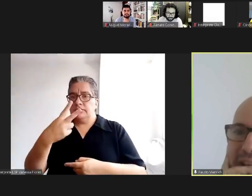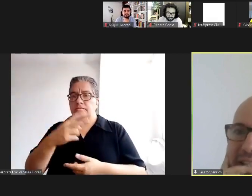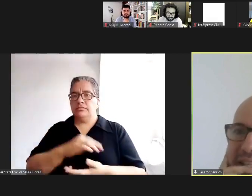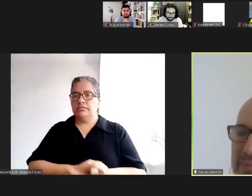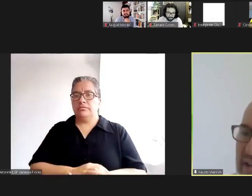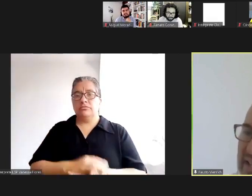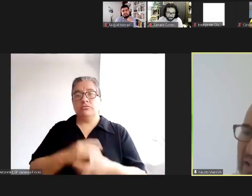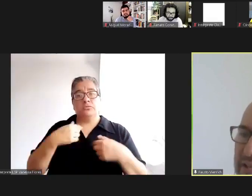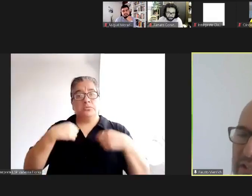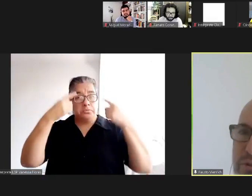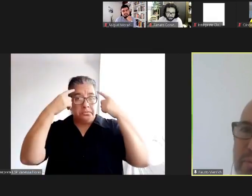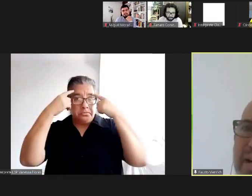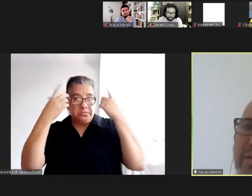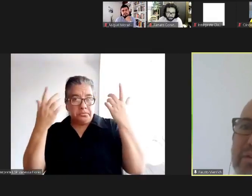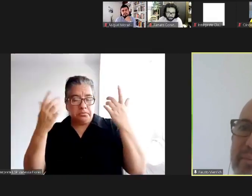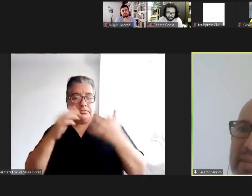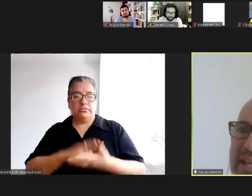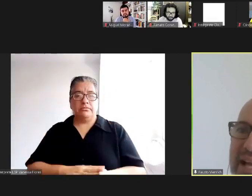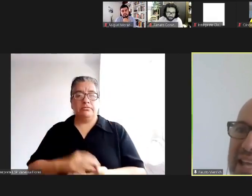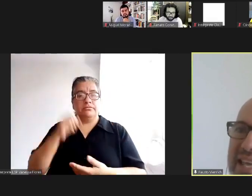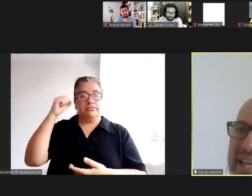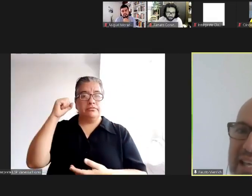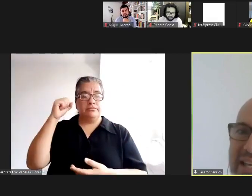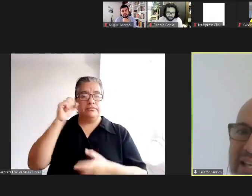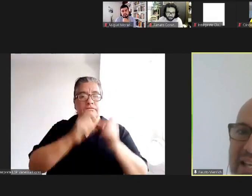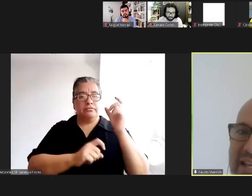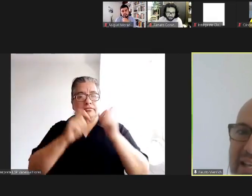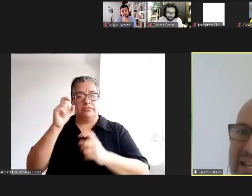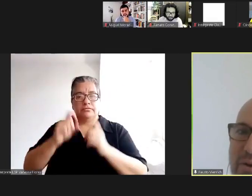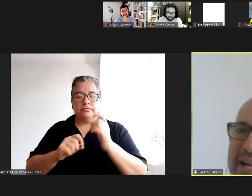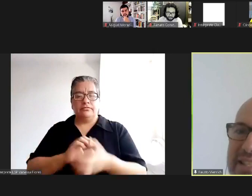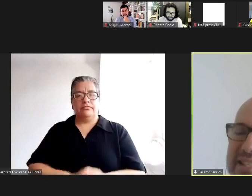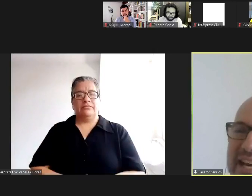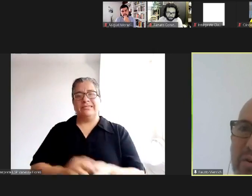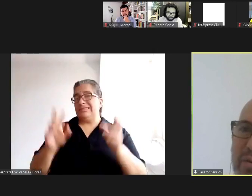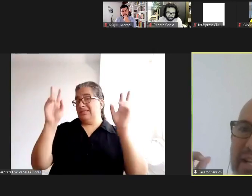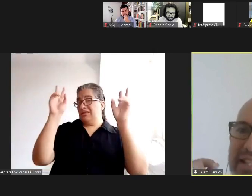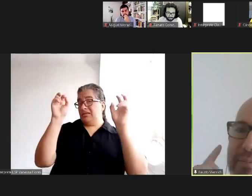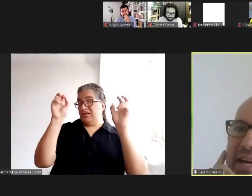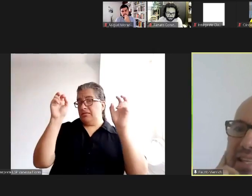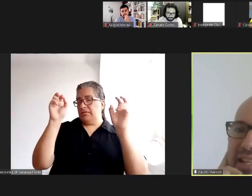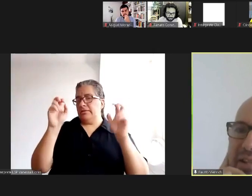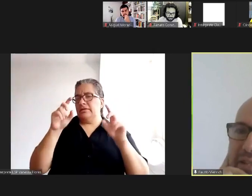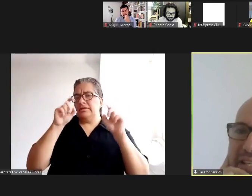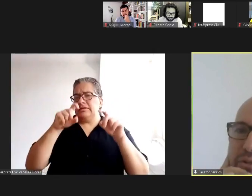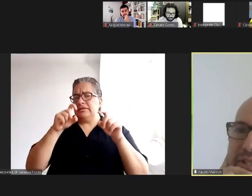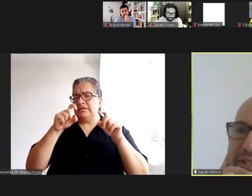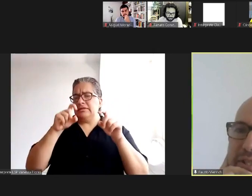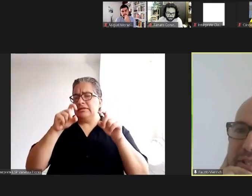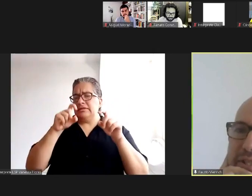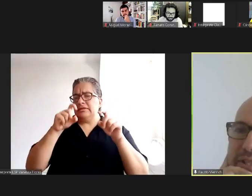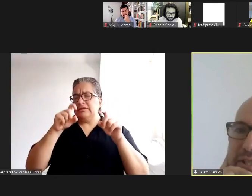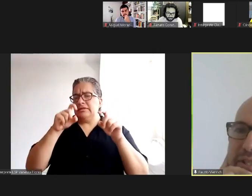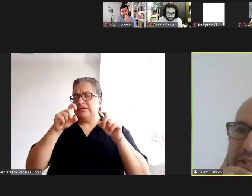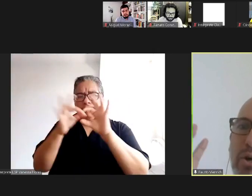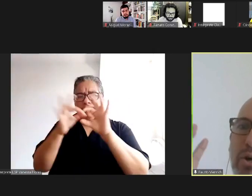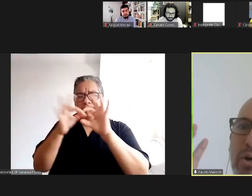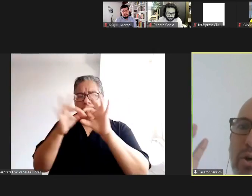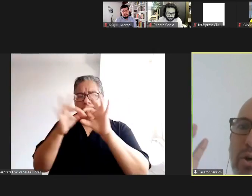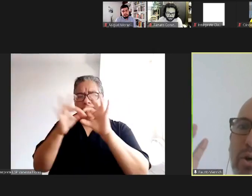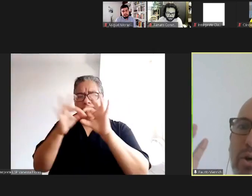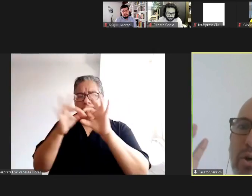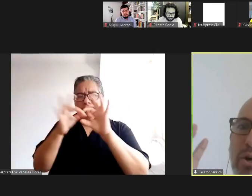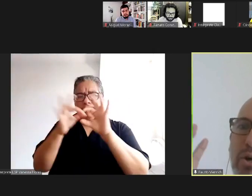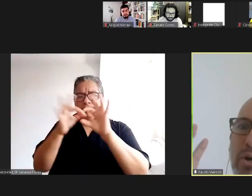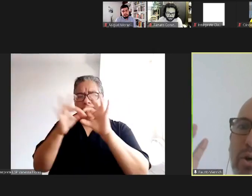Considero que el tema de los derechos humanos hay que concatenarlo con el tema de los derechos de autor y no verlo